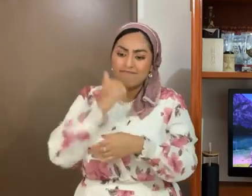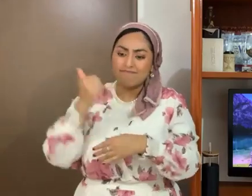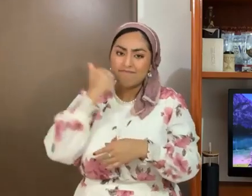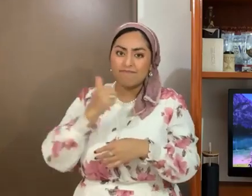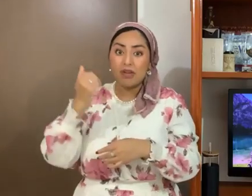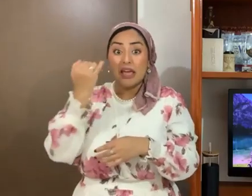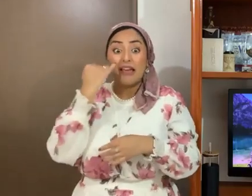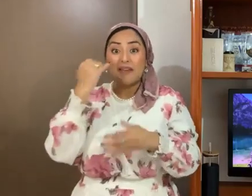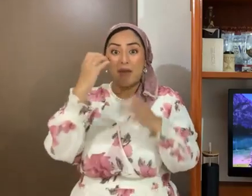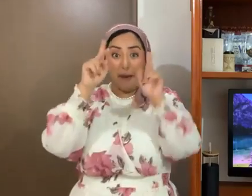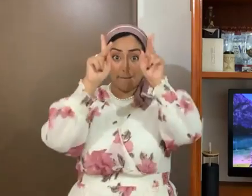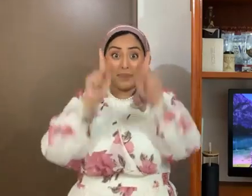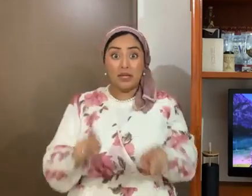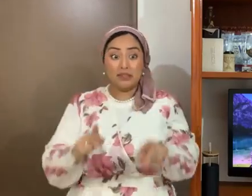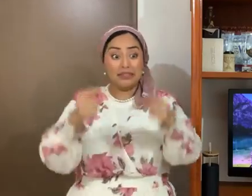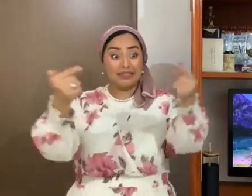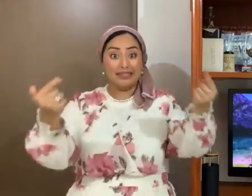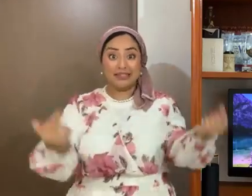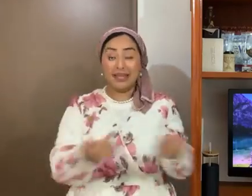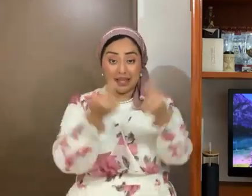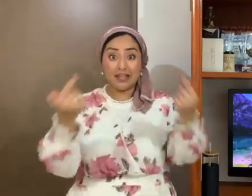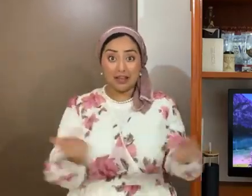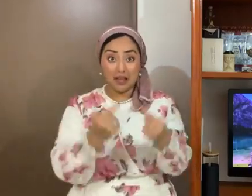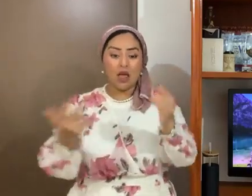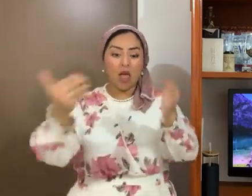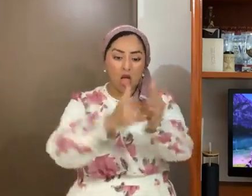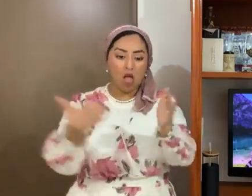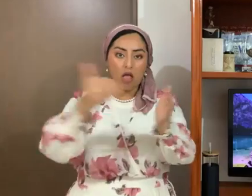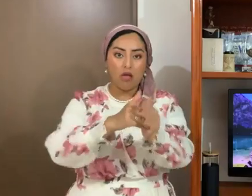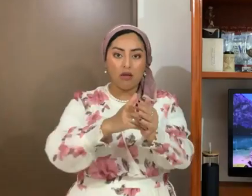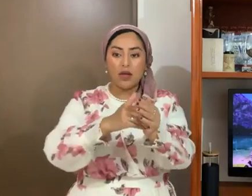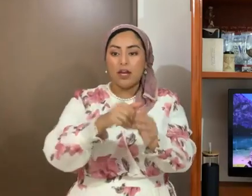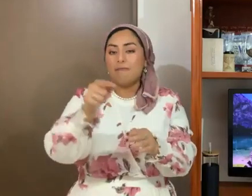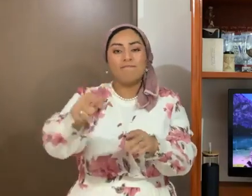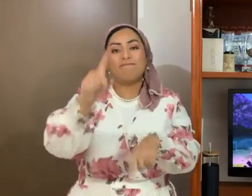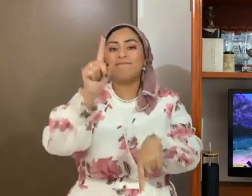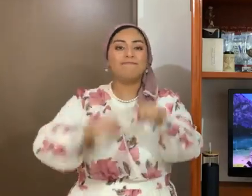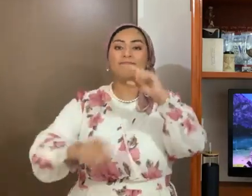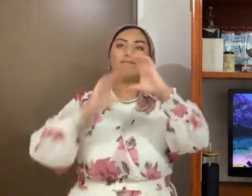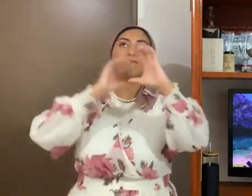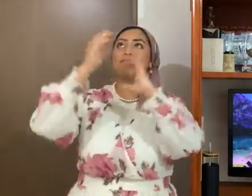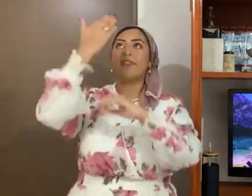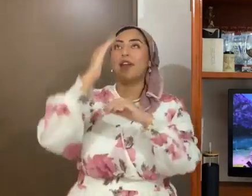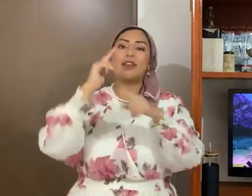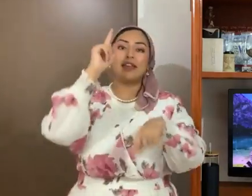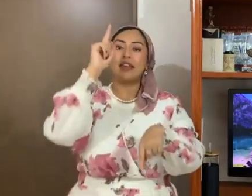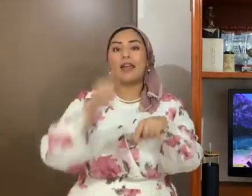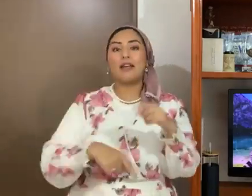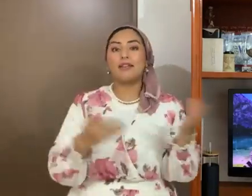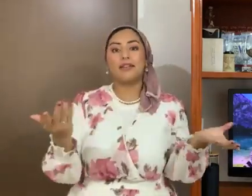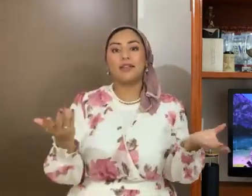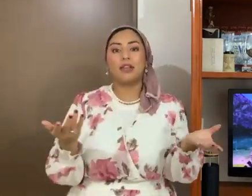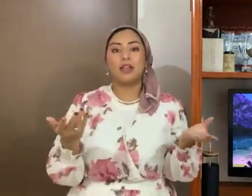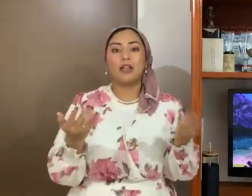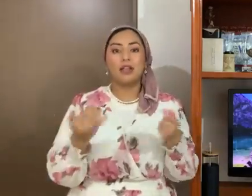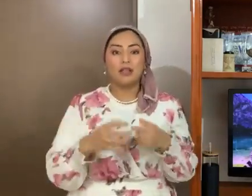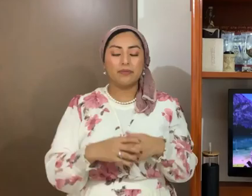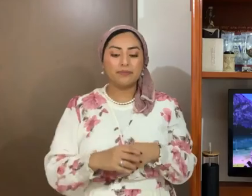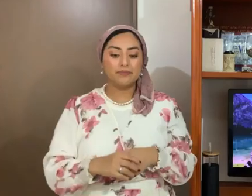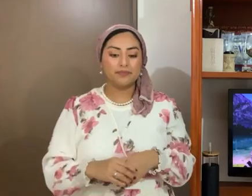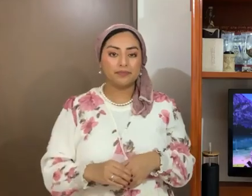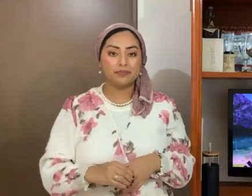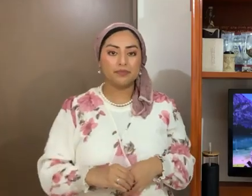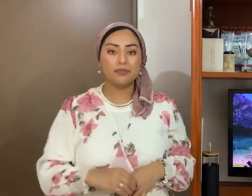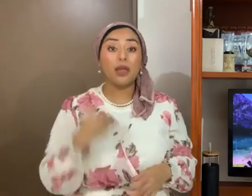Si alguien peca, si alguien no estuviera purificado, entonces no escucharía la voz de Yahweh. Si alguien no está